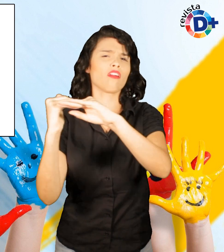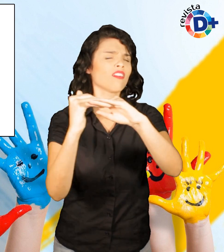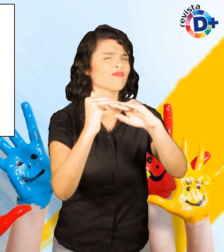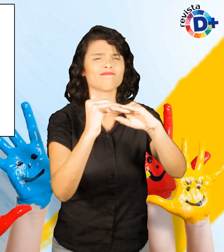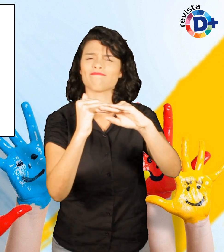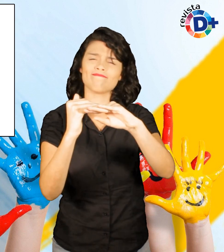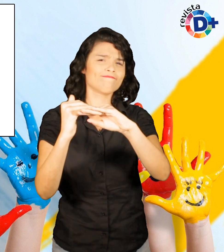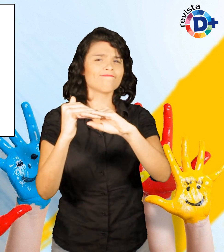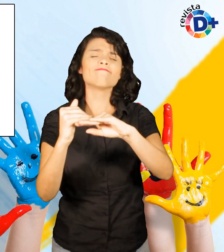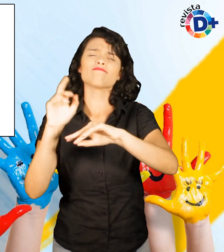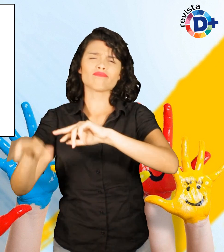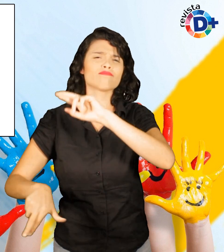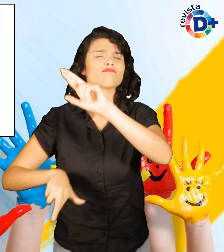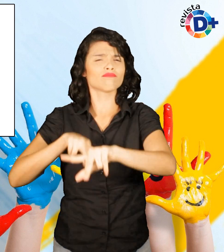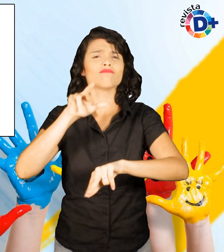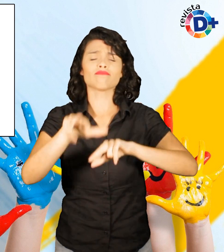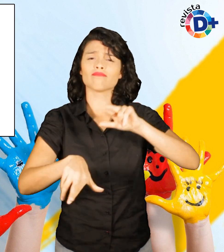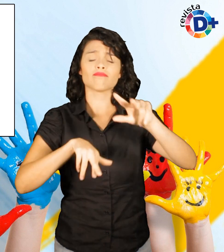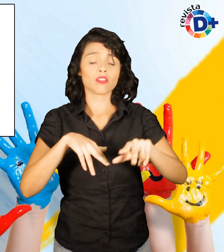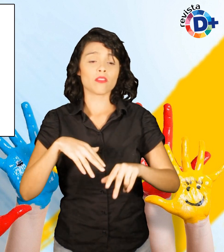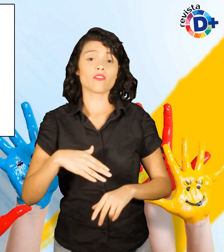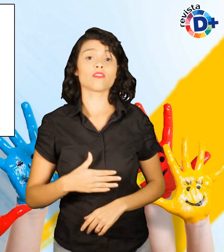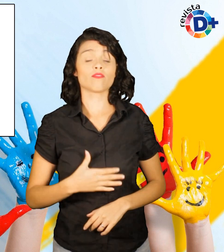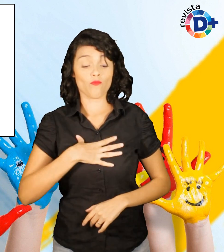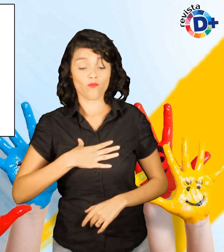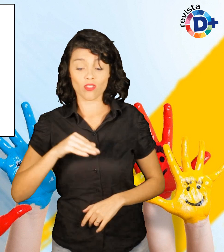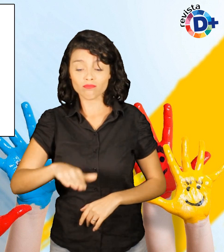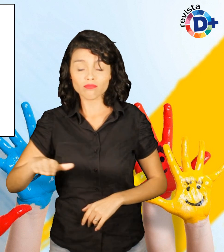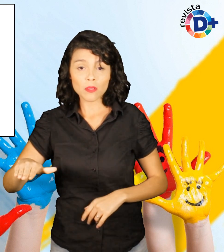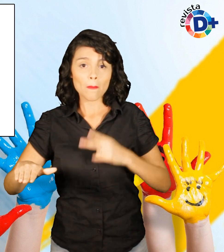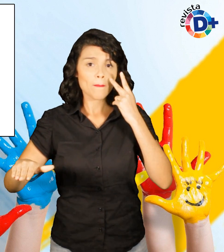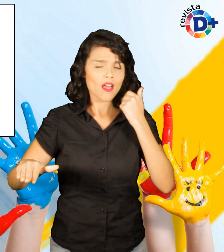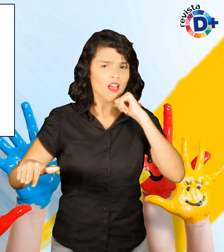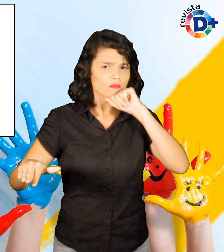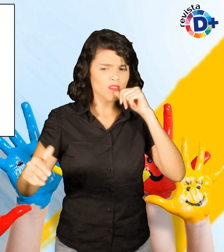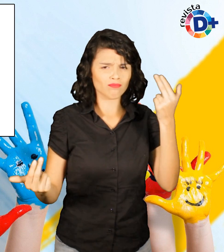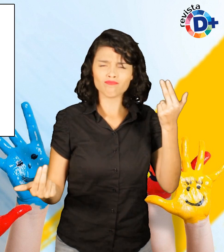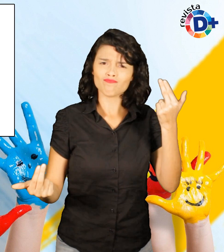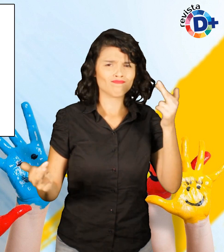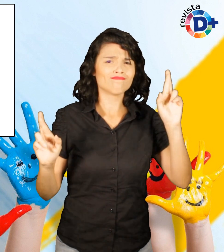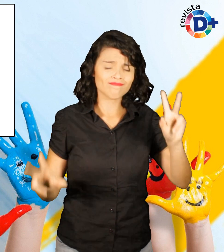diversas coisas. Os filhos não são iguais aos pais. Todos temos preferências,